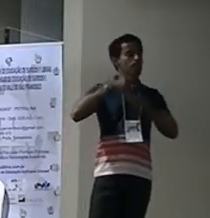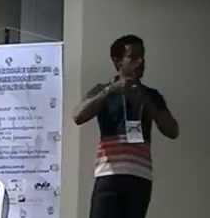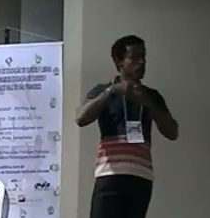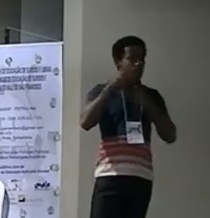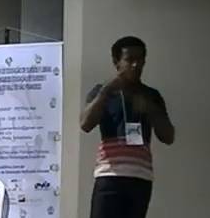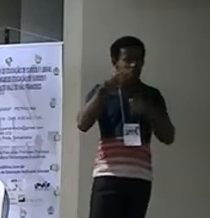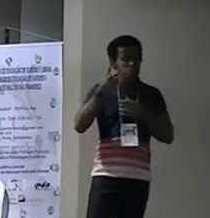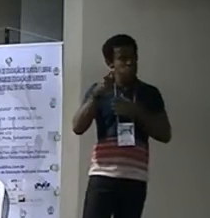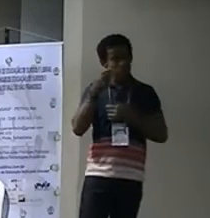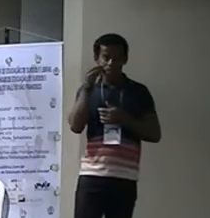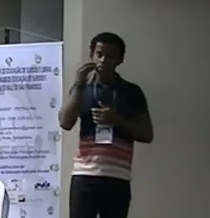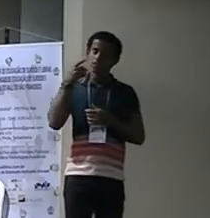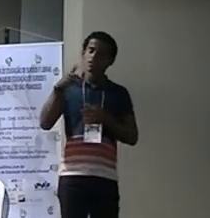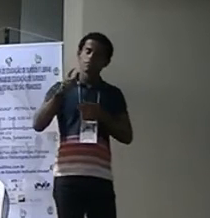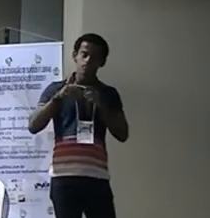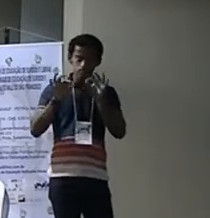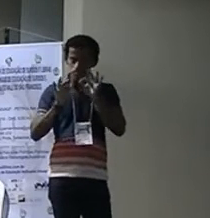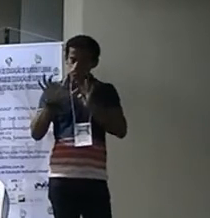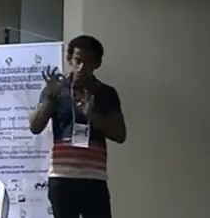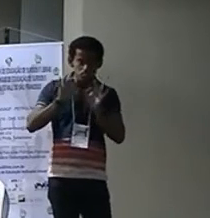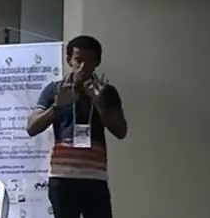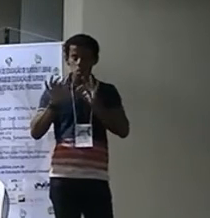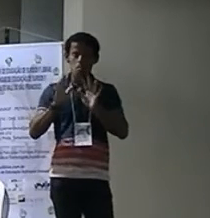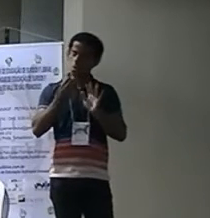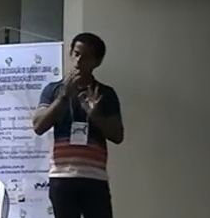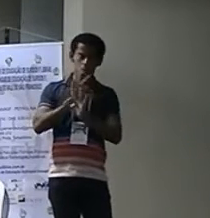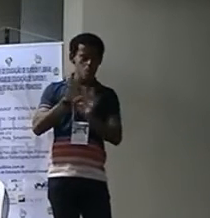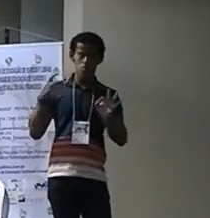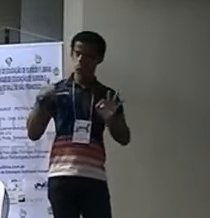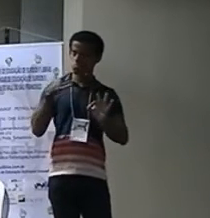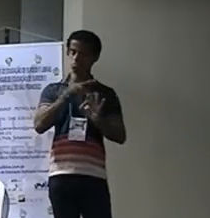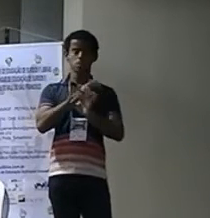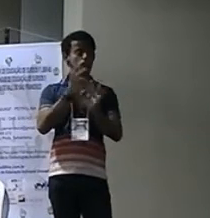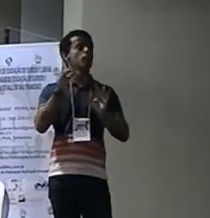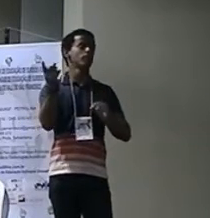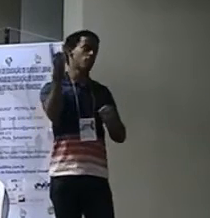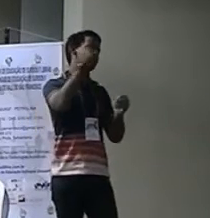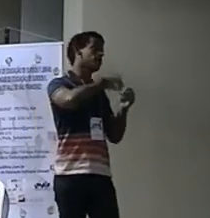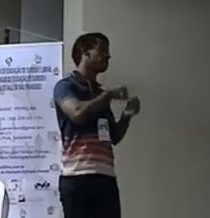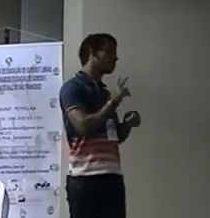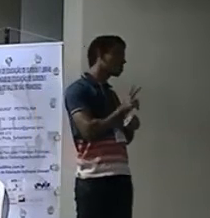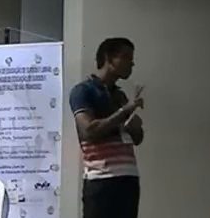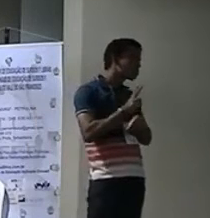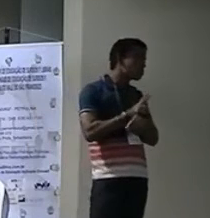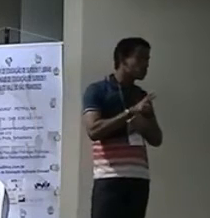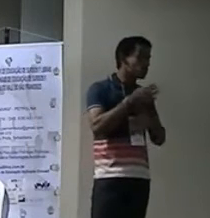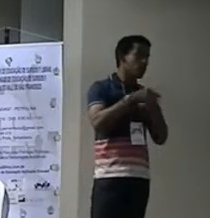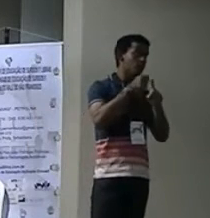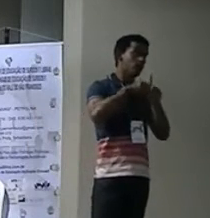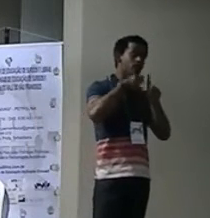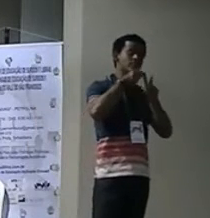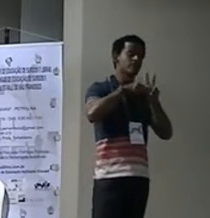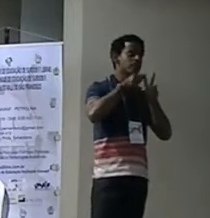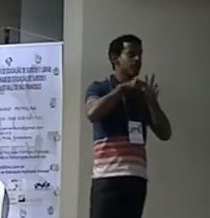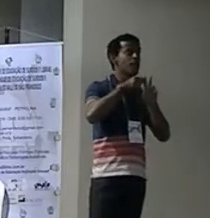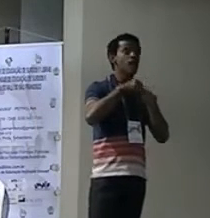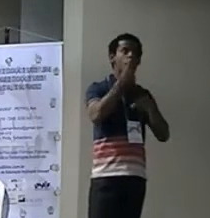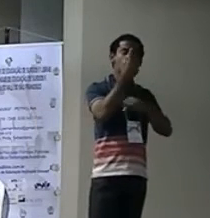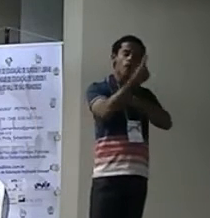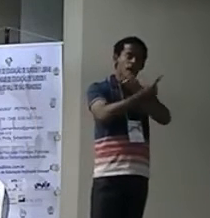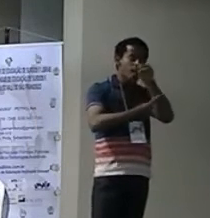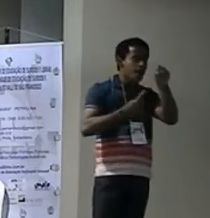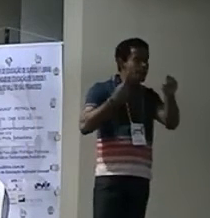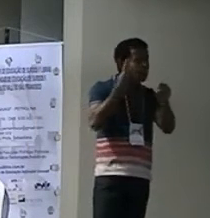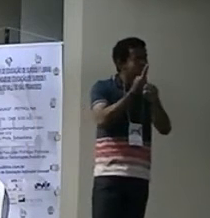Aí depois resolveu ir no médico novamente e disse que o médico falou novamente que